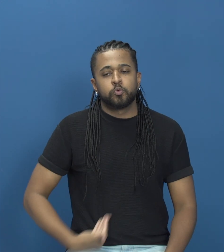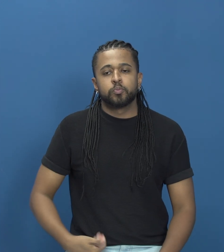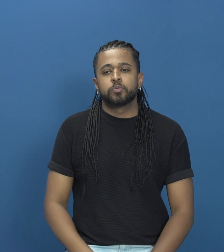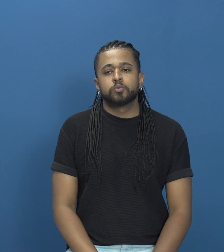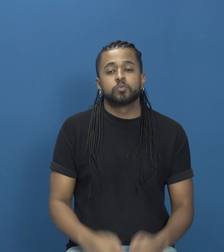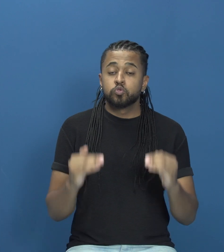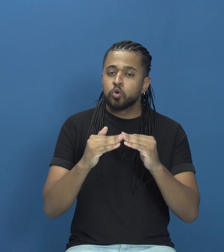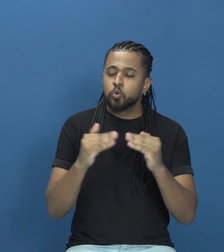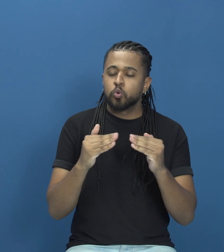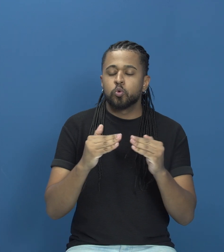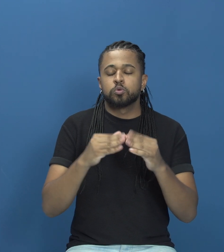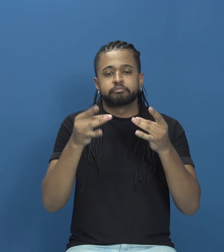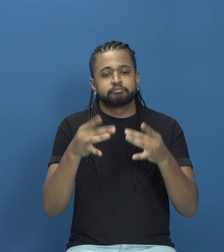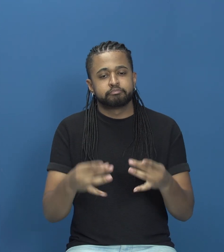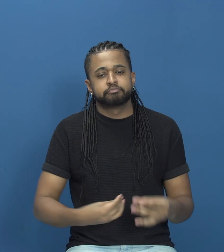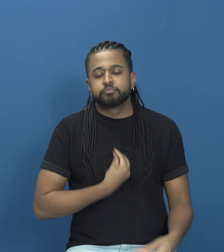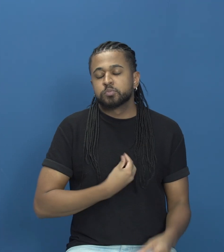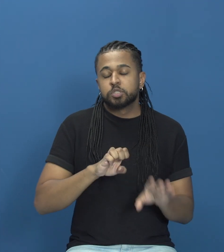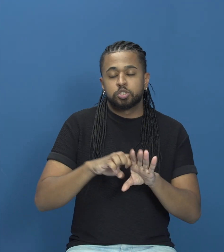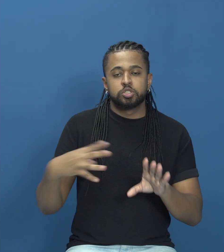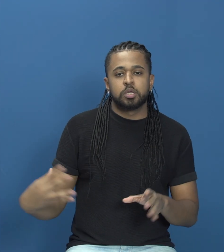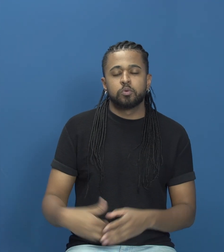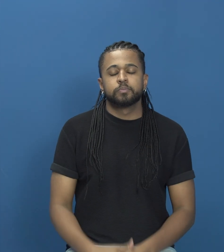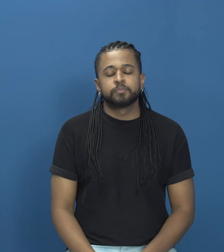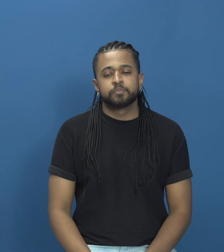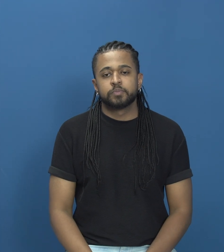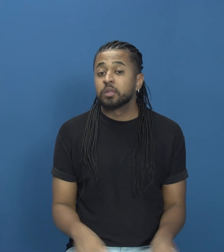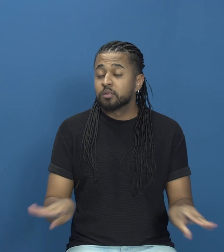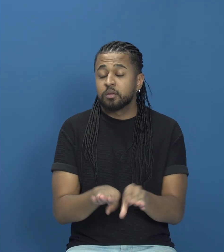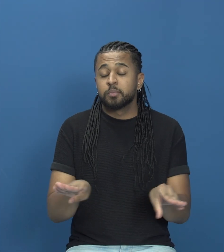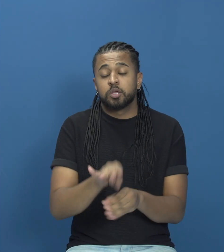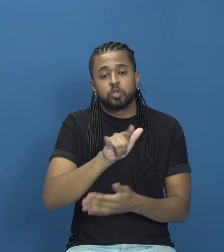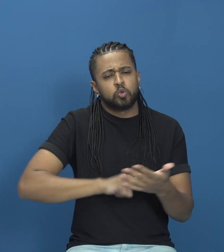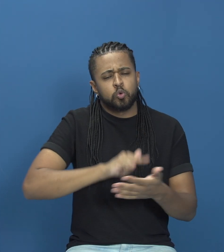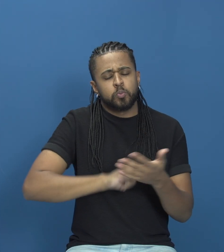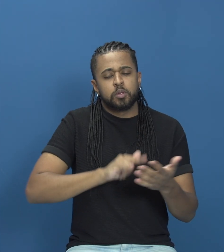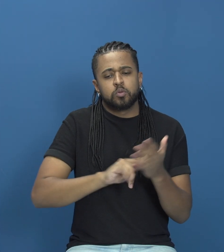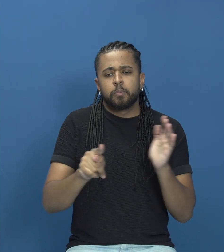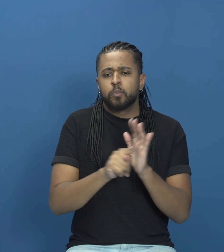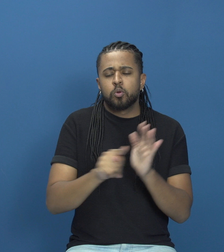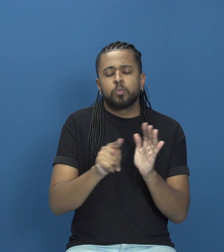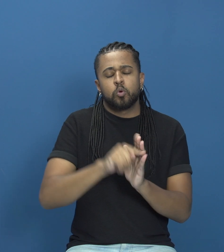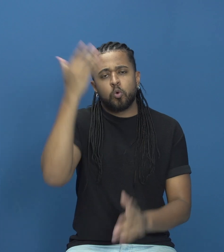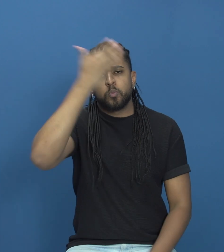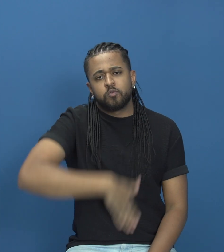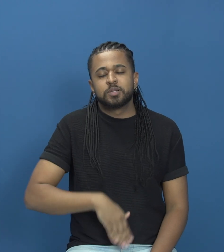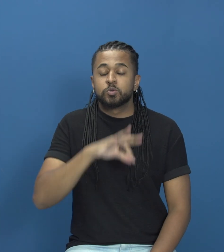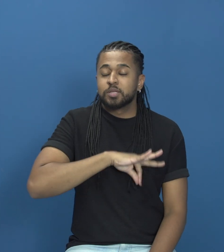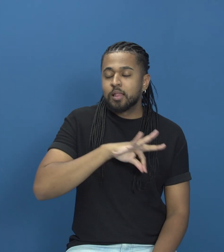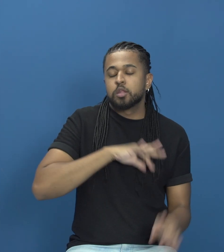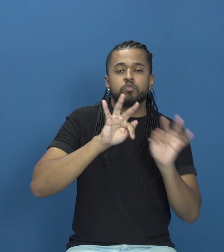de acordo com o descrito no presente edital, bem como os documentos referentes à comprovação de